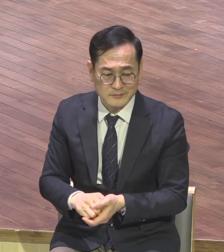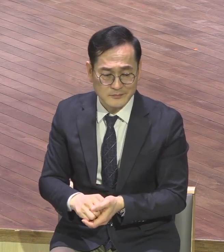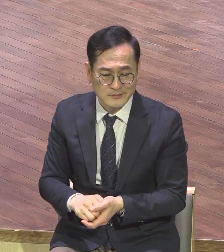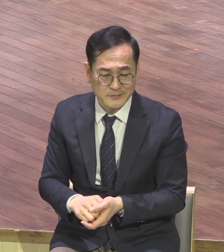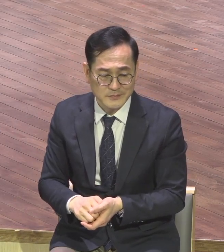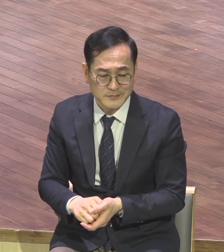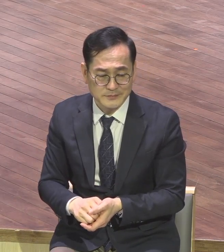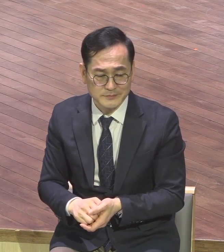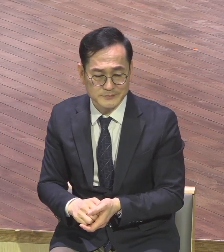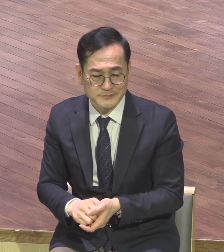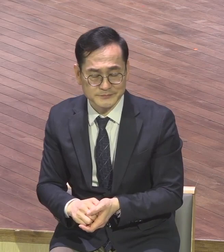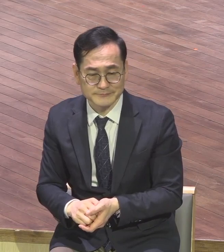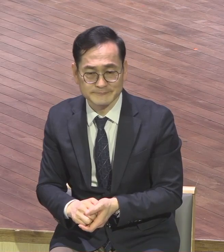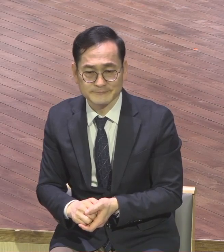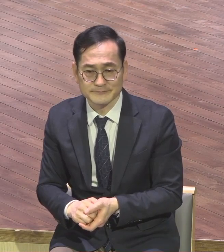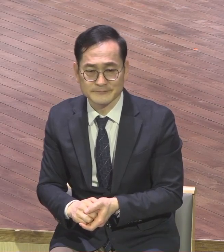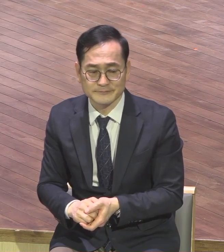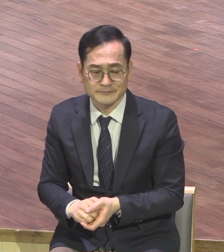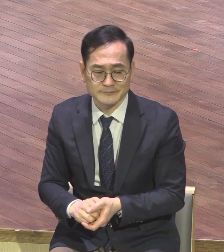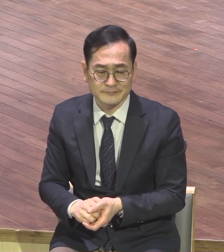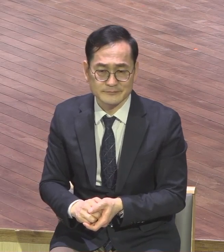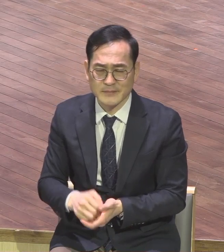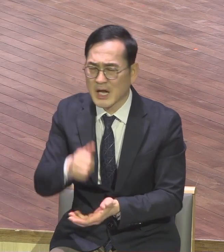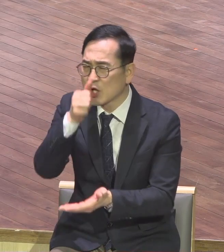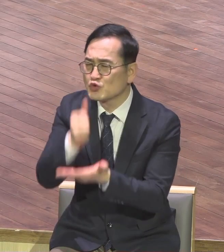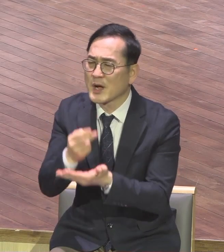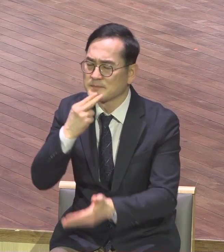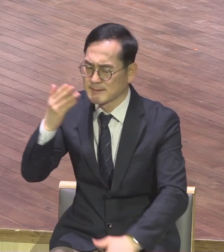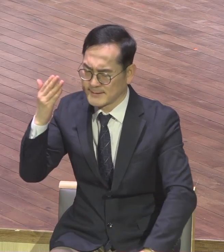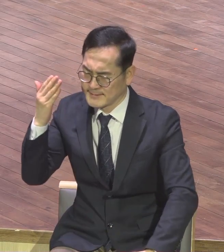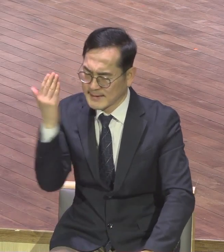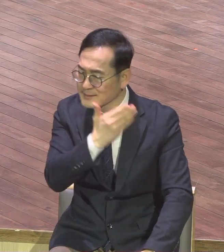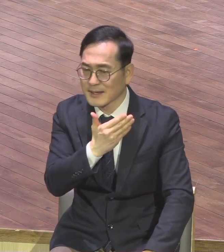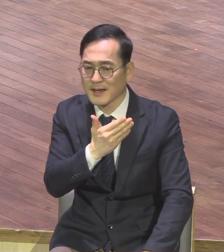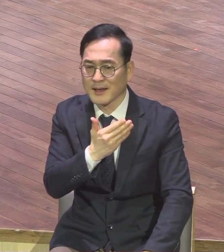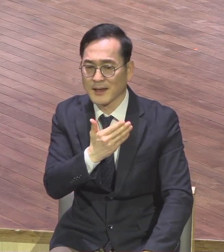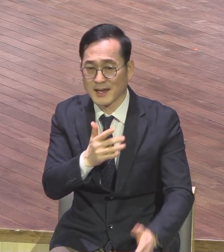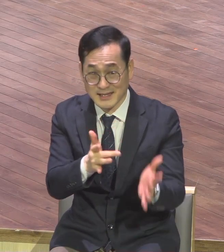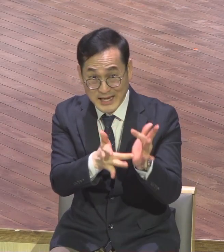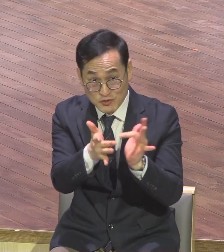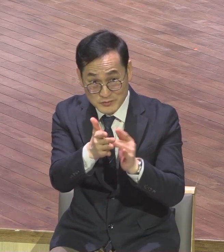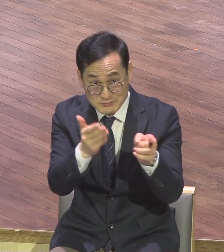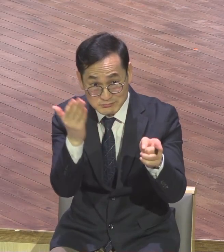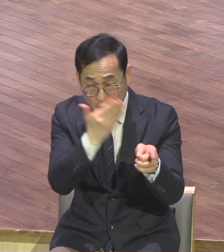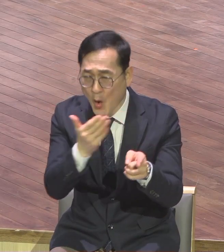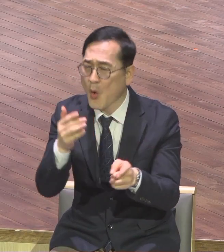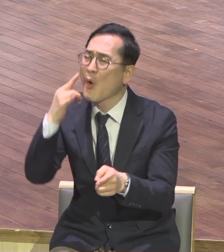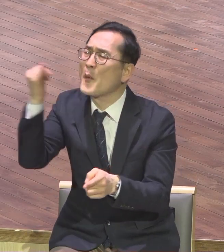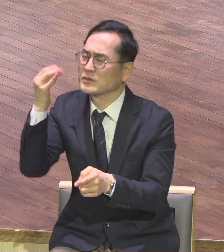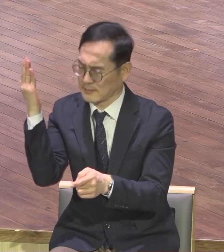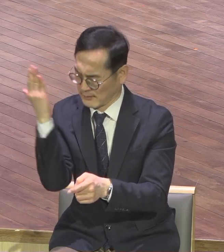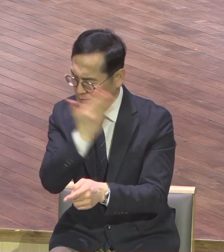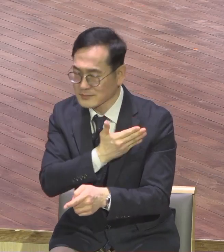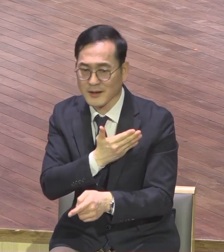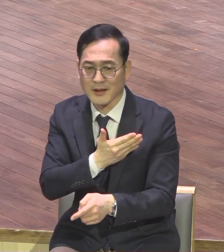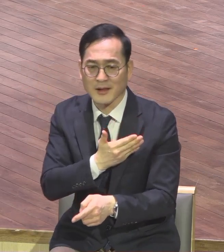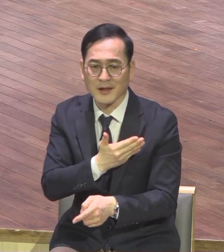있어요? 마리아가 원죄가 없단 말이 어디에 나와 있냐고 주의 계집정의원이 주의 뜻대로 하시옵소서